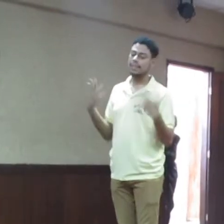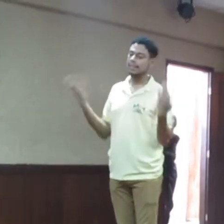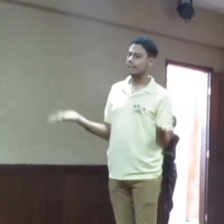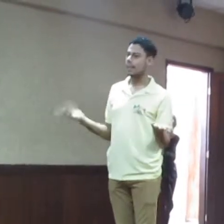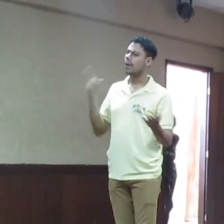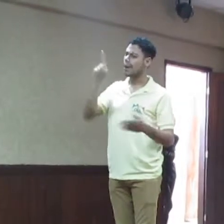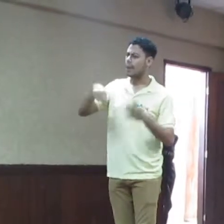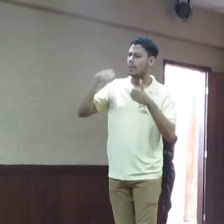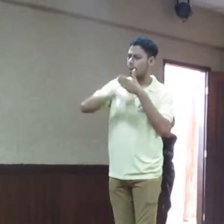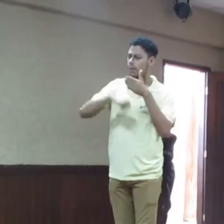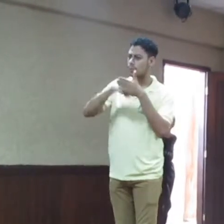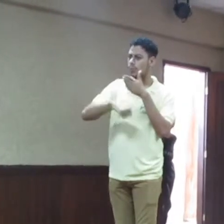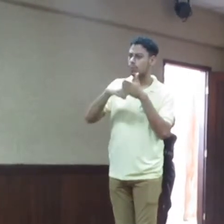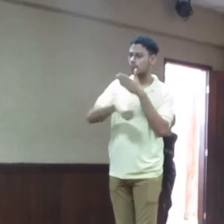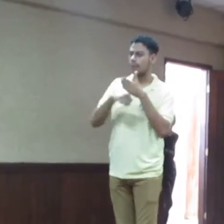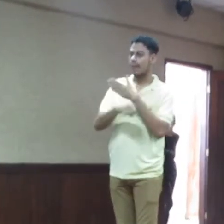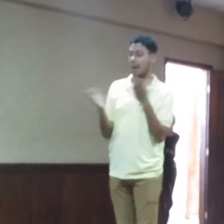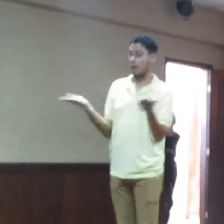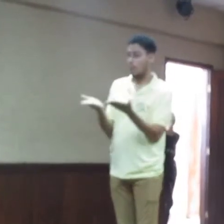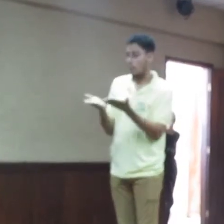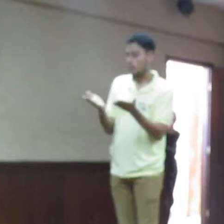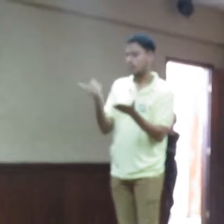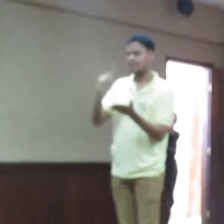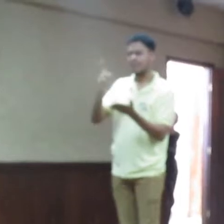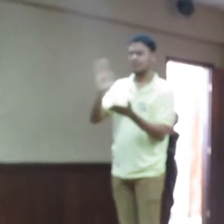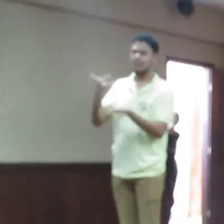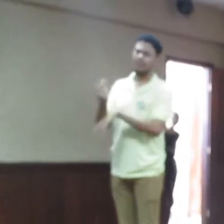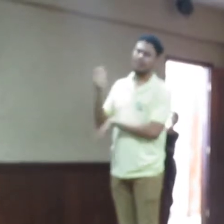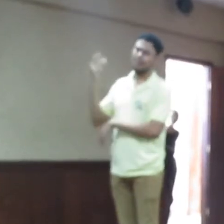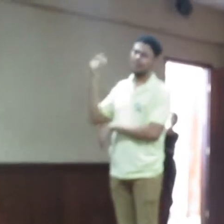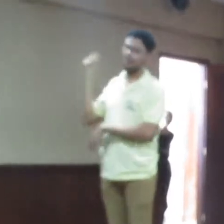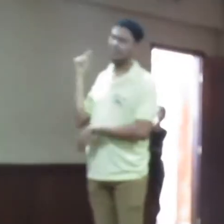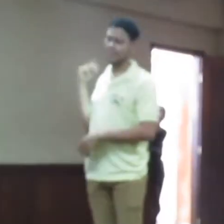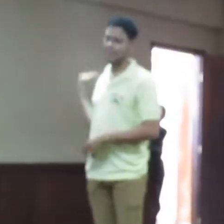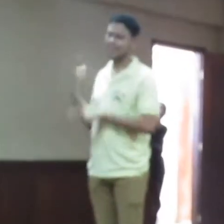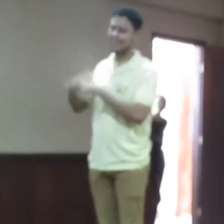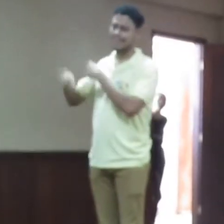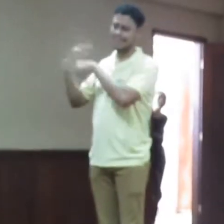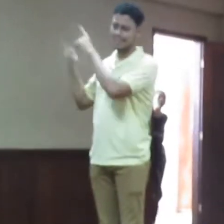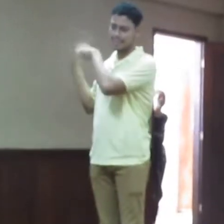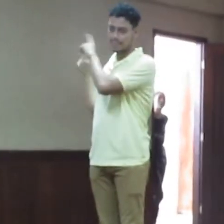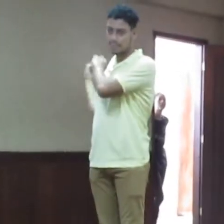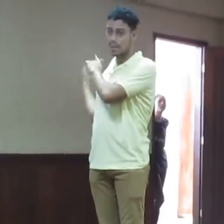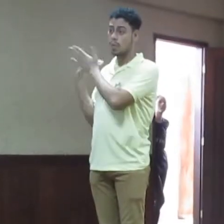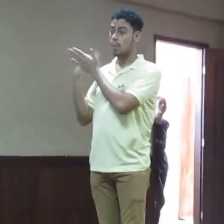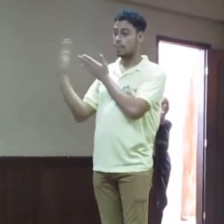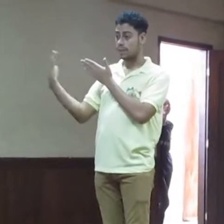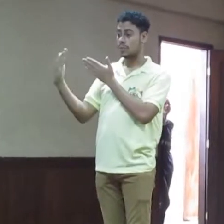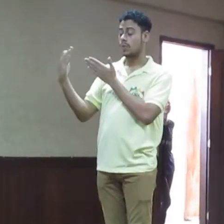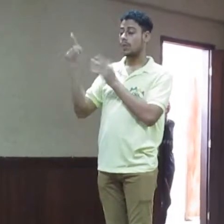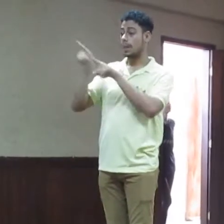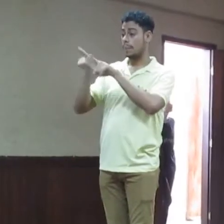Então, essa luta não foi da agora, mas também não é tão velha assim. começou em